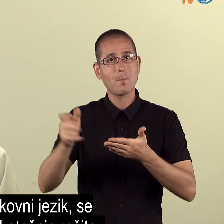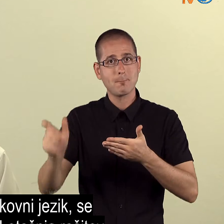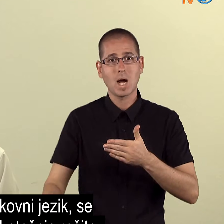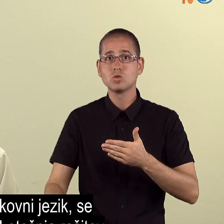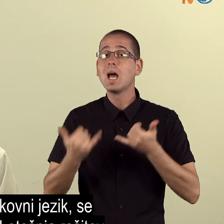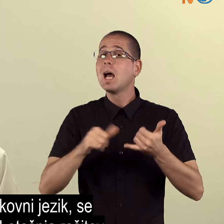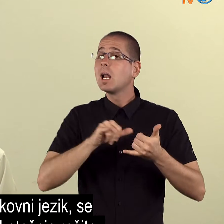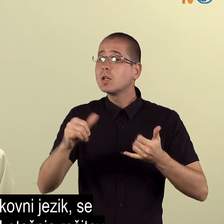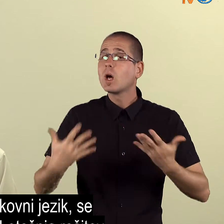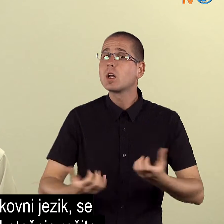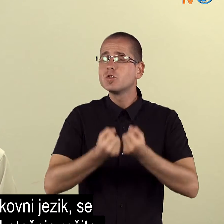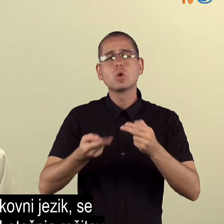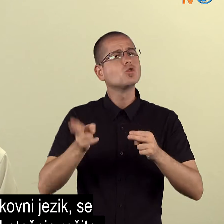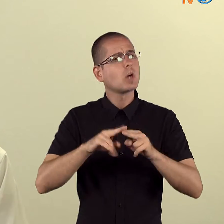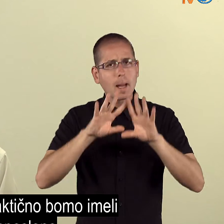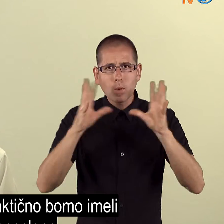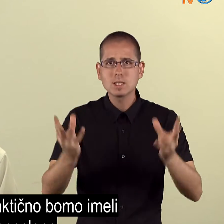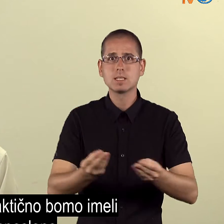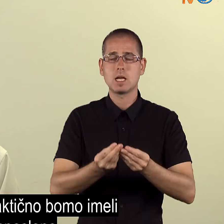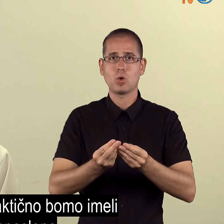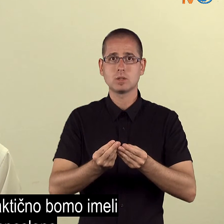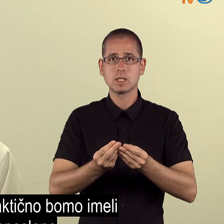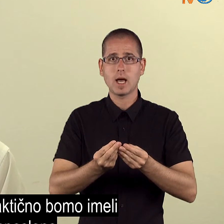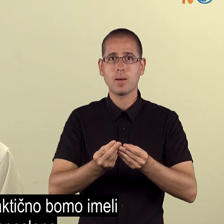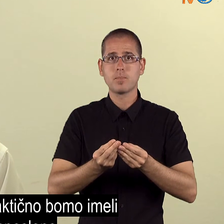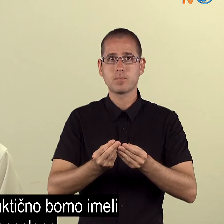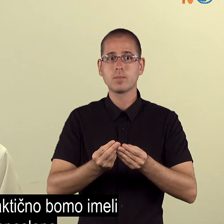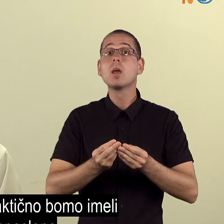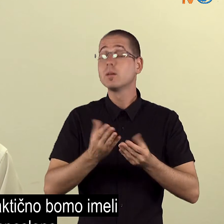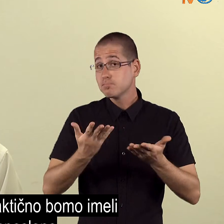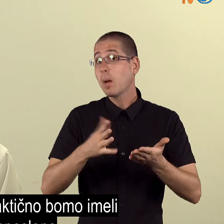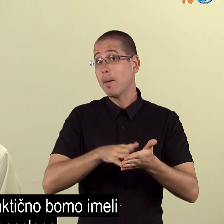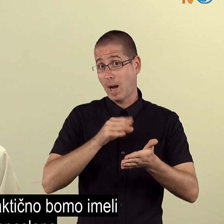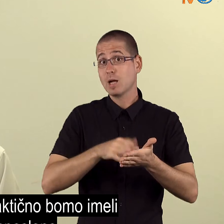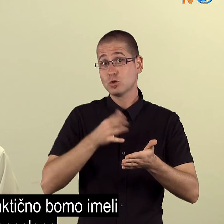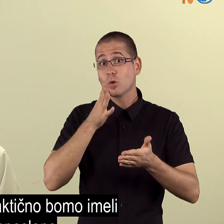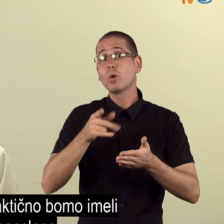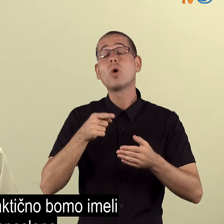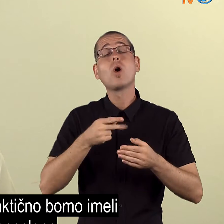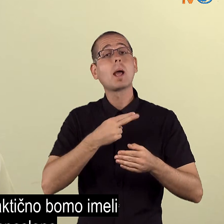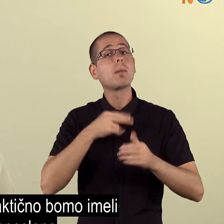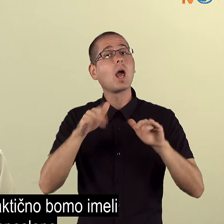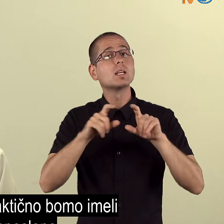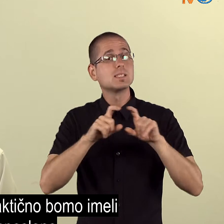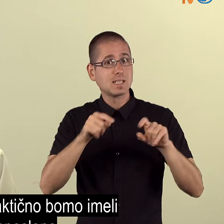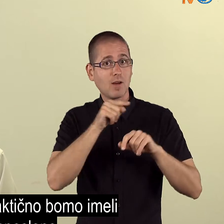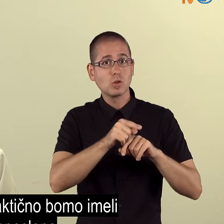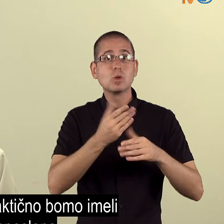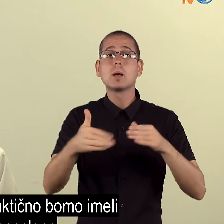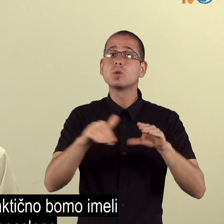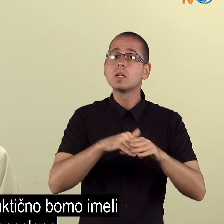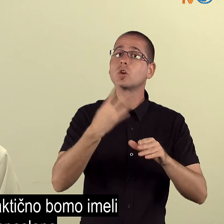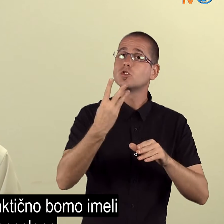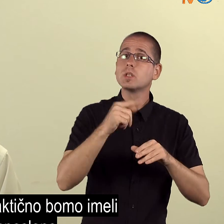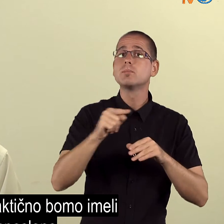letošnja rešitev je še bolj celostnejša in praktično bomo v zavodu imeli zaposlenega med 4 in